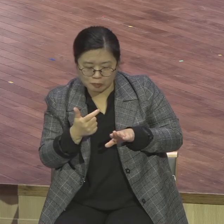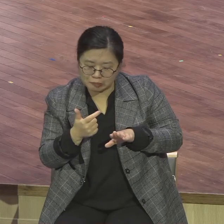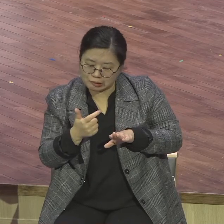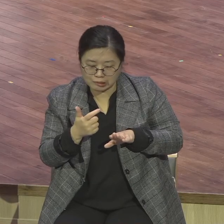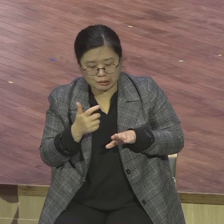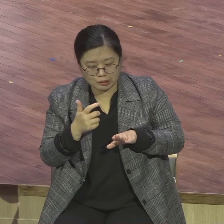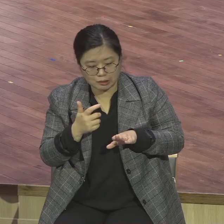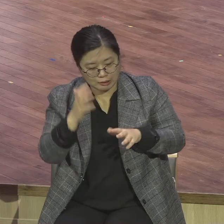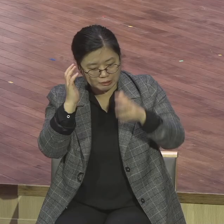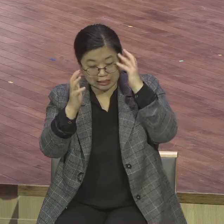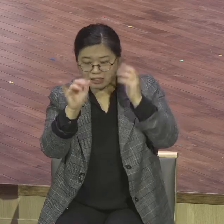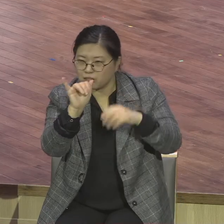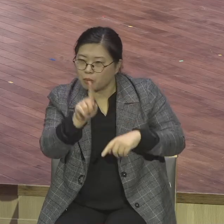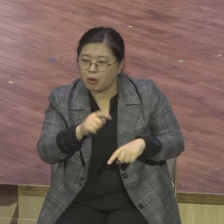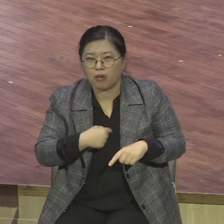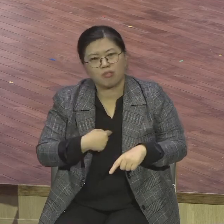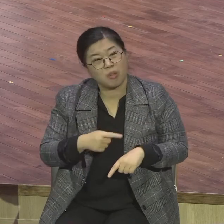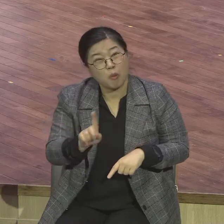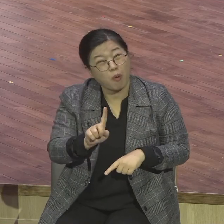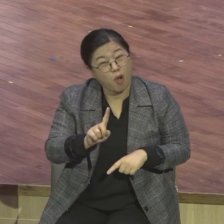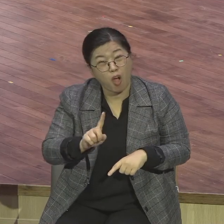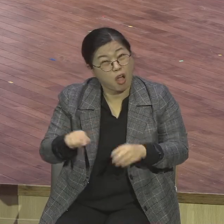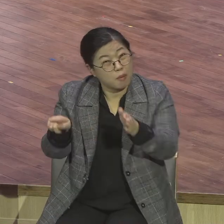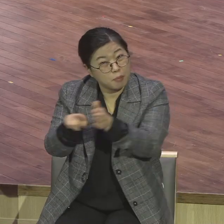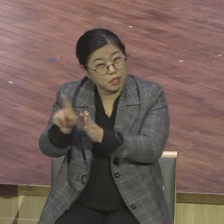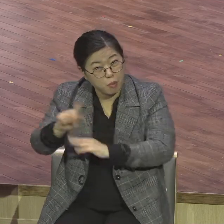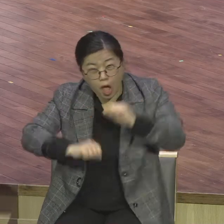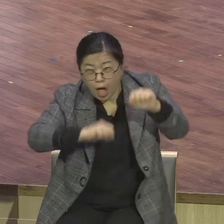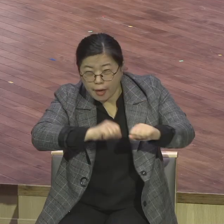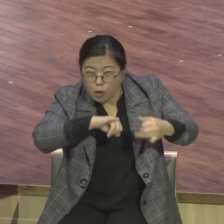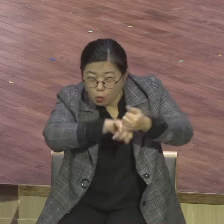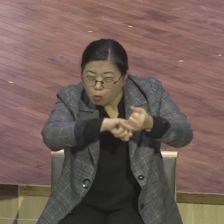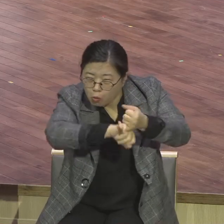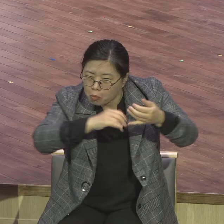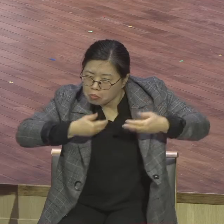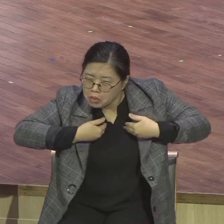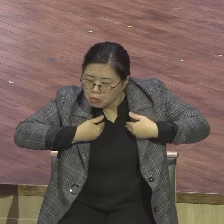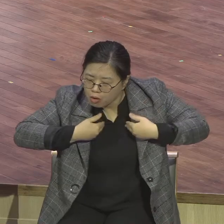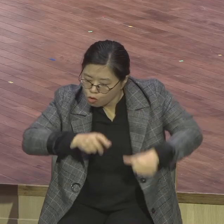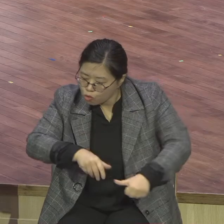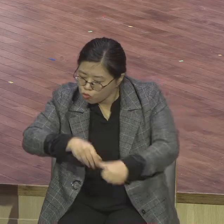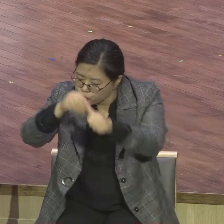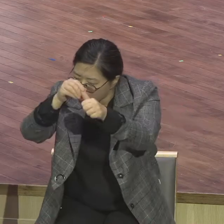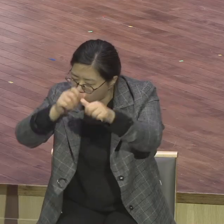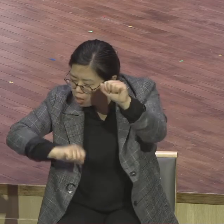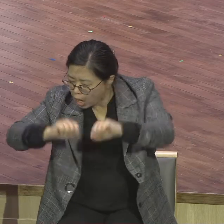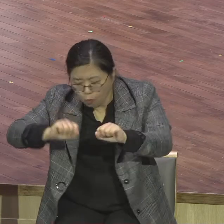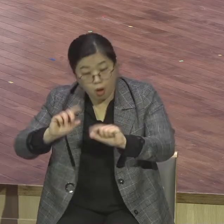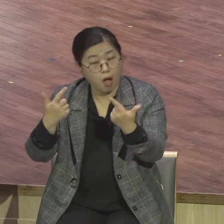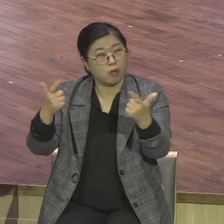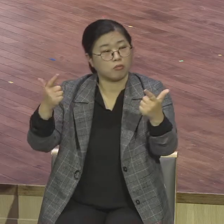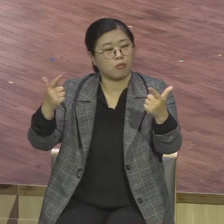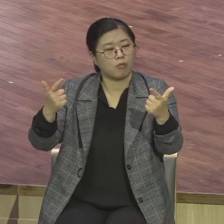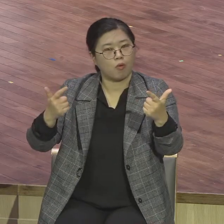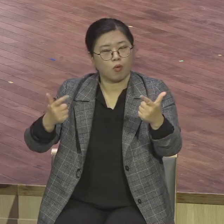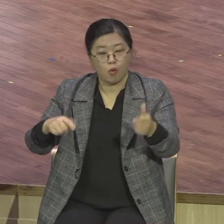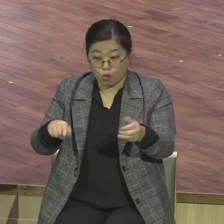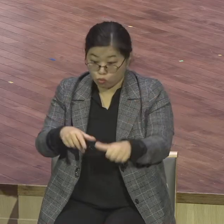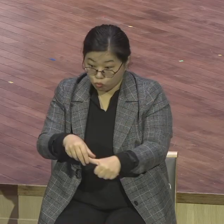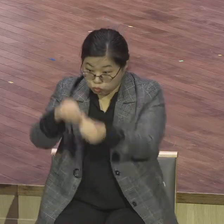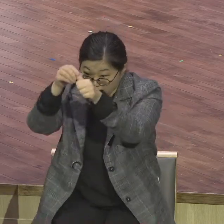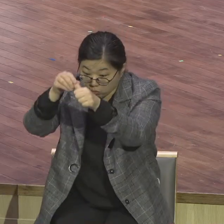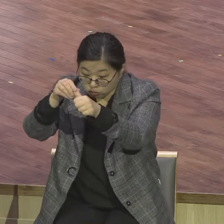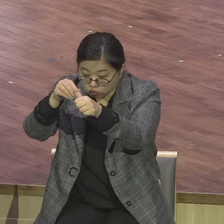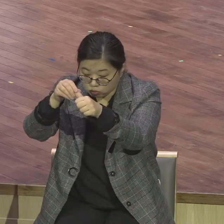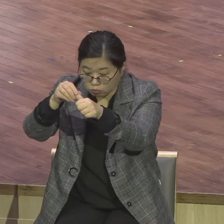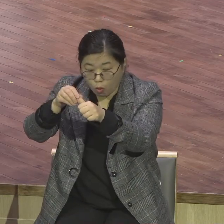그렇게 해석을 잘못할 수가 있습니다. 구원은 행위로 이루어진 것이 결코